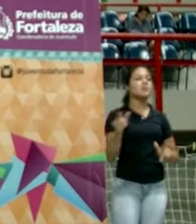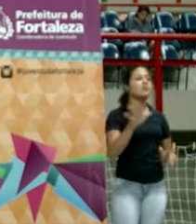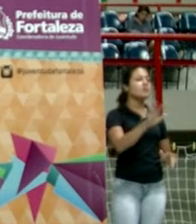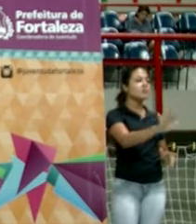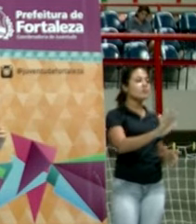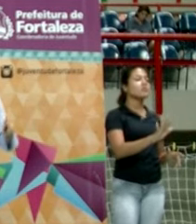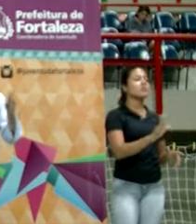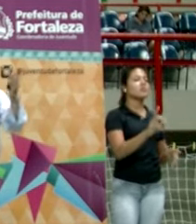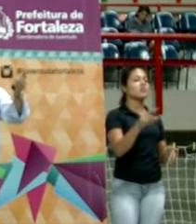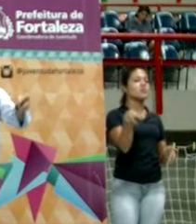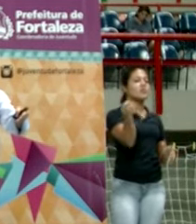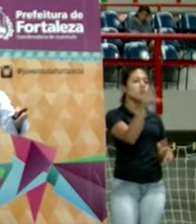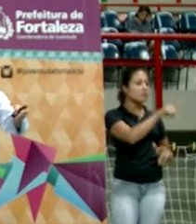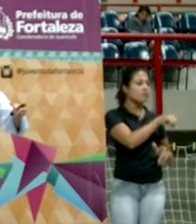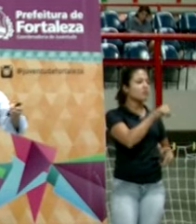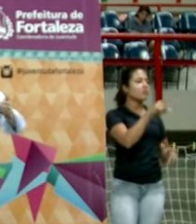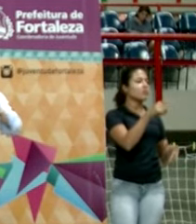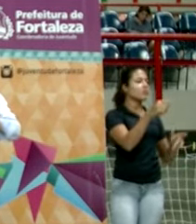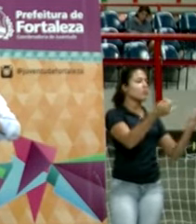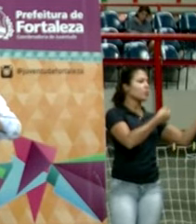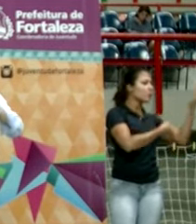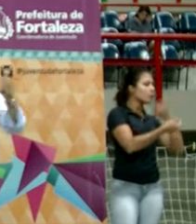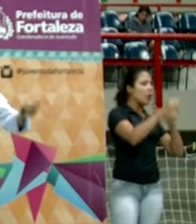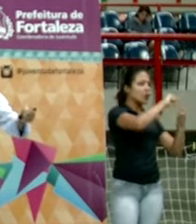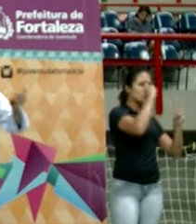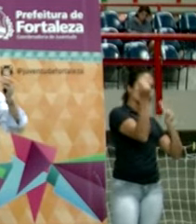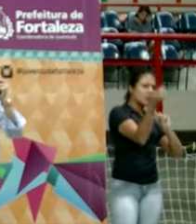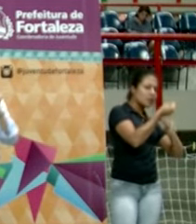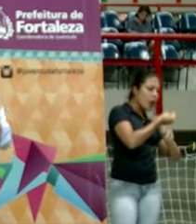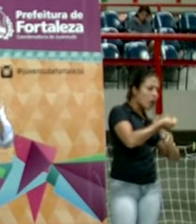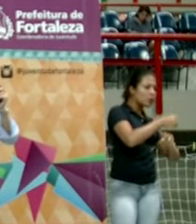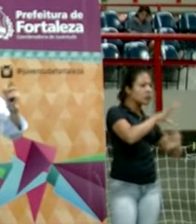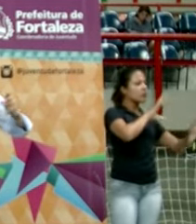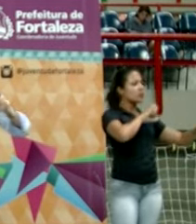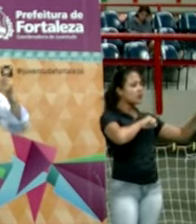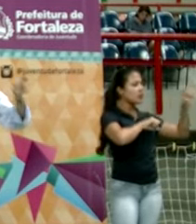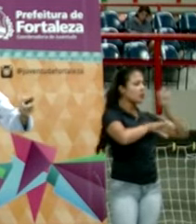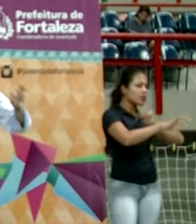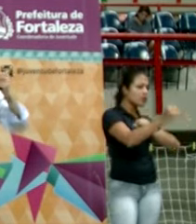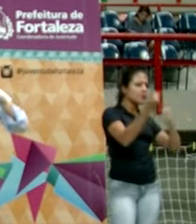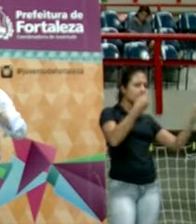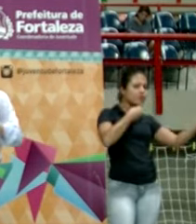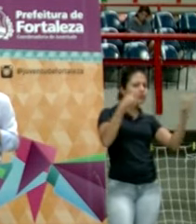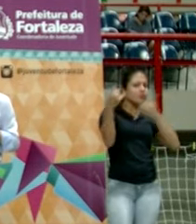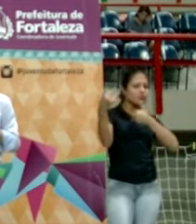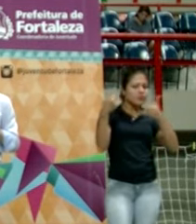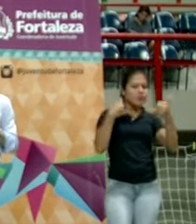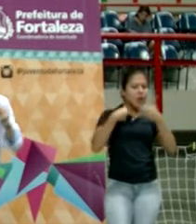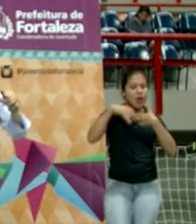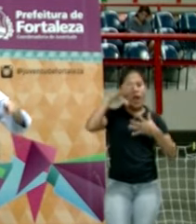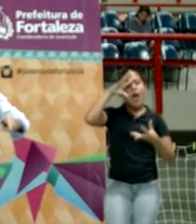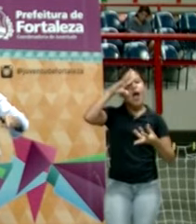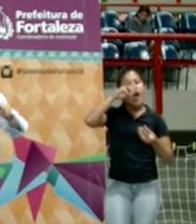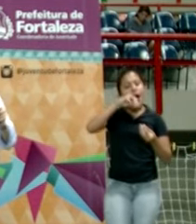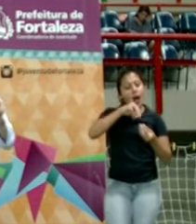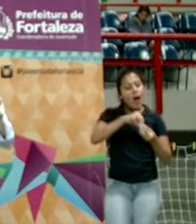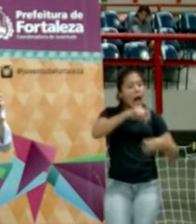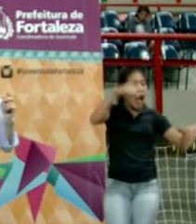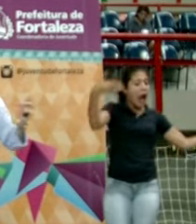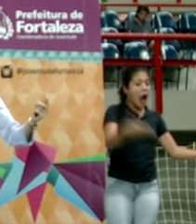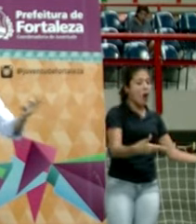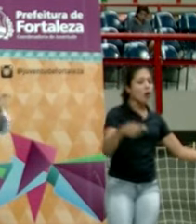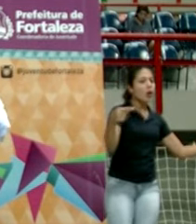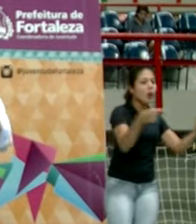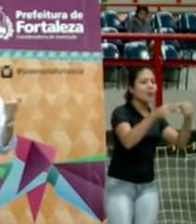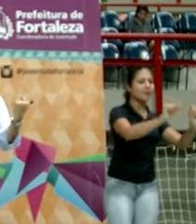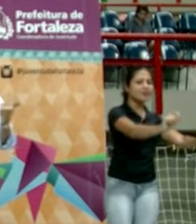ter informações corretas para aquela sociedade, para aquele momento histórico. Para aquele momento,